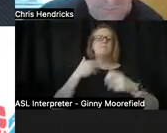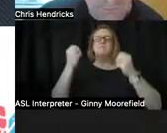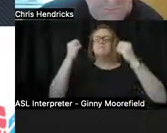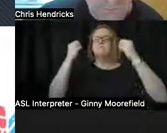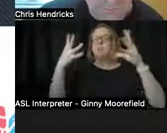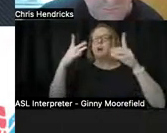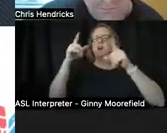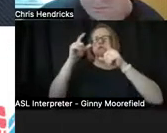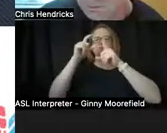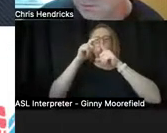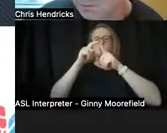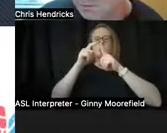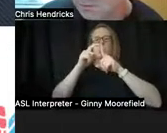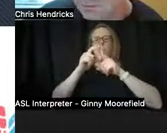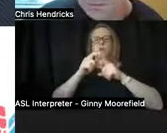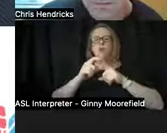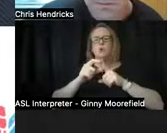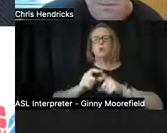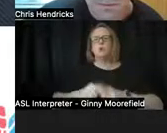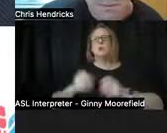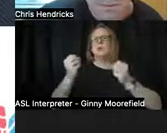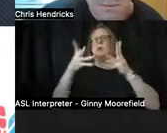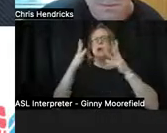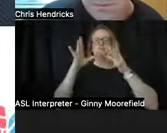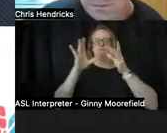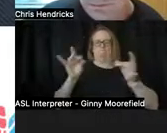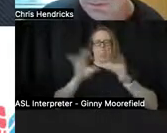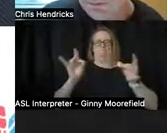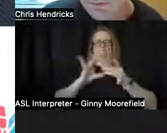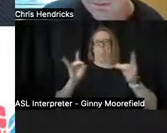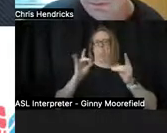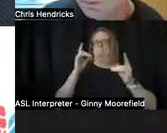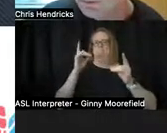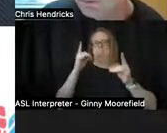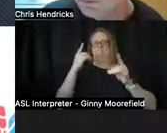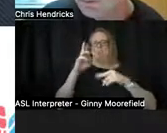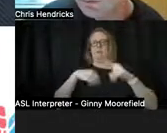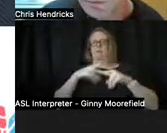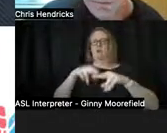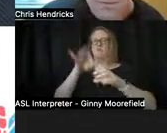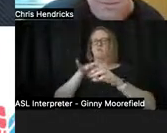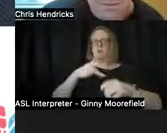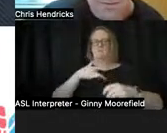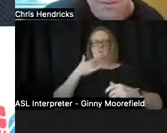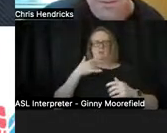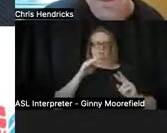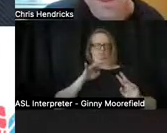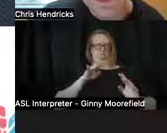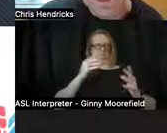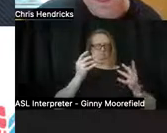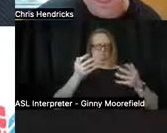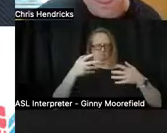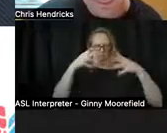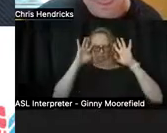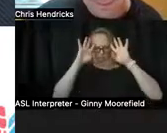hay muchos términos sobre votar mucho vocabulario que se puede sentir como un poco extraño o incómodo